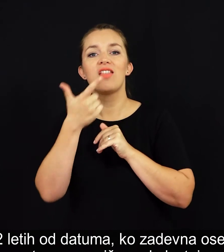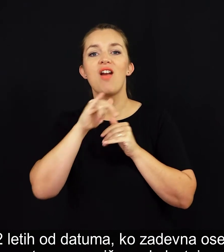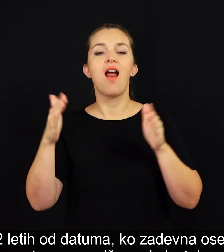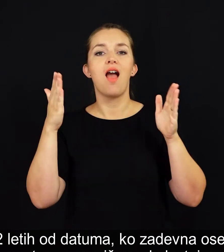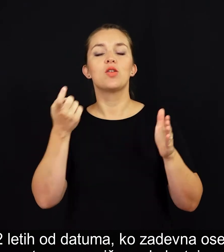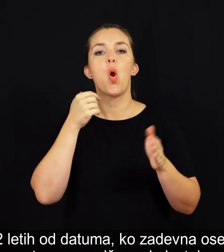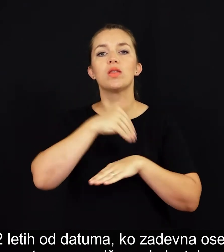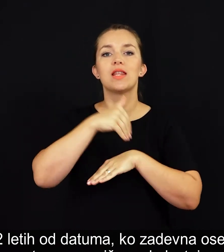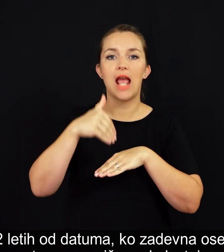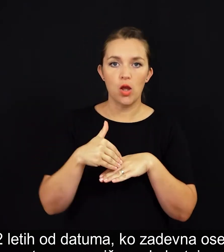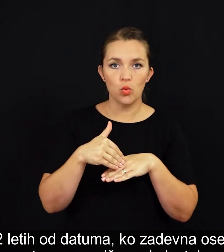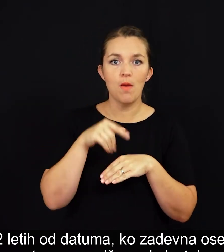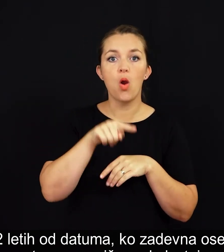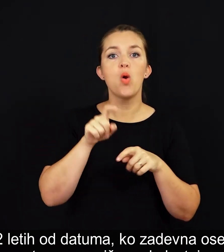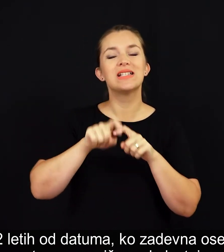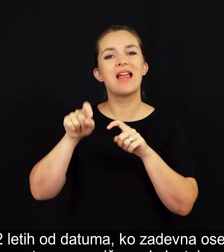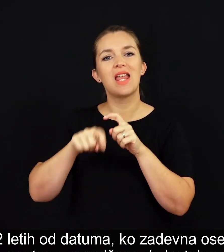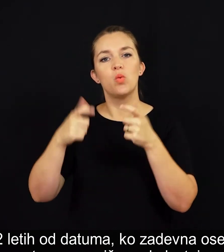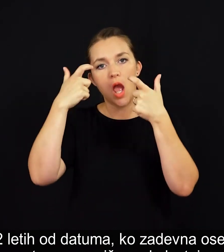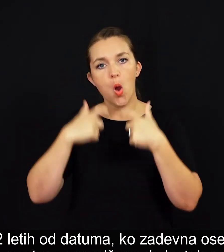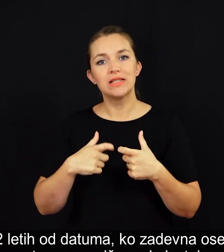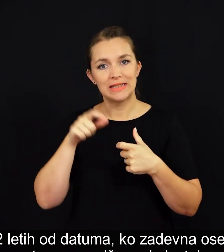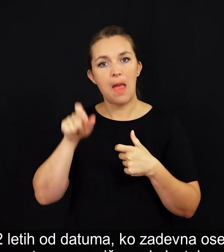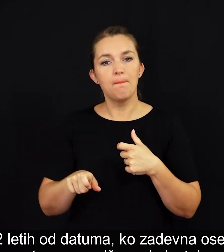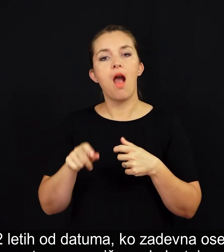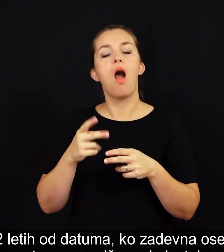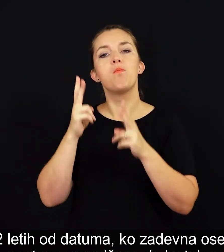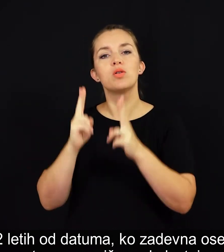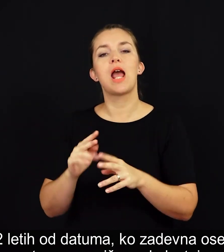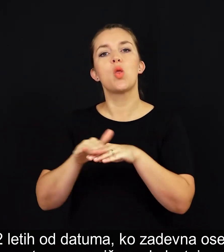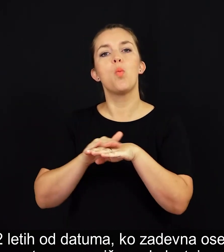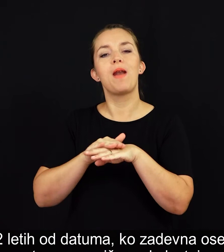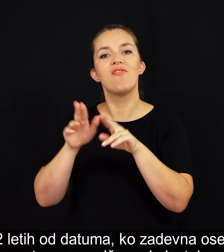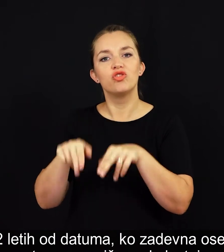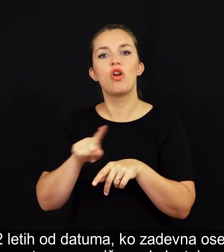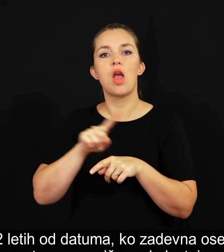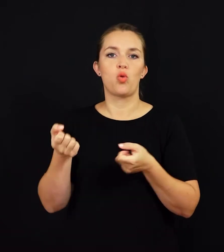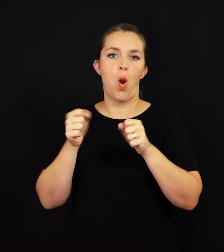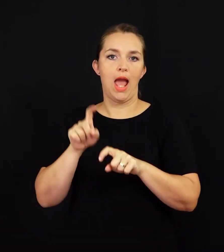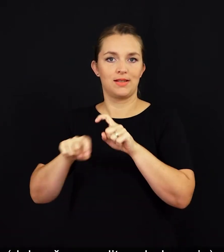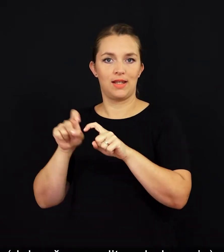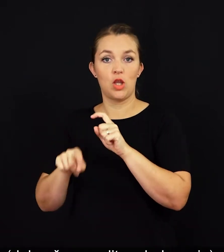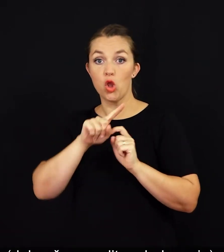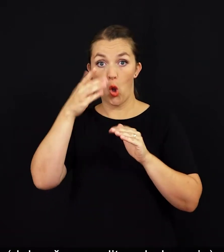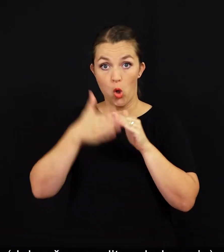od datuma, ko zadevna oseba postane upravičena do lastnine, dokončna ureditev